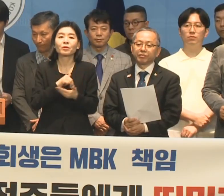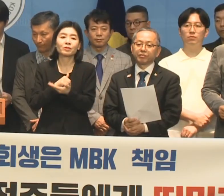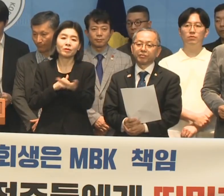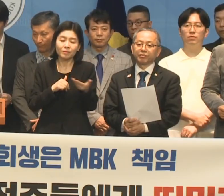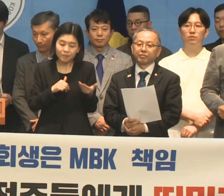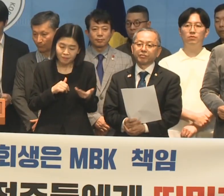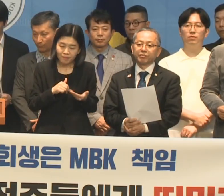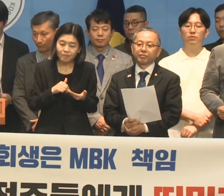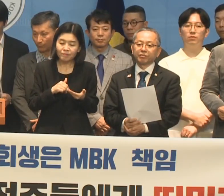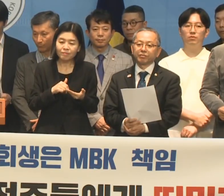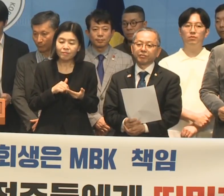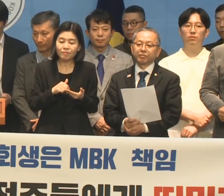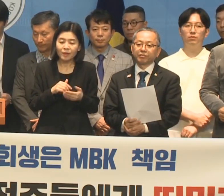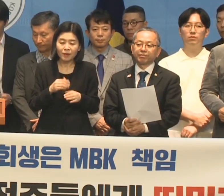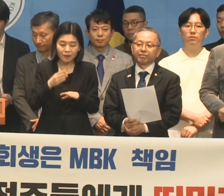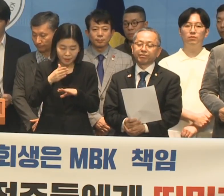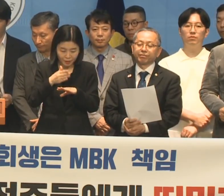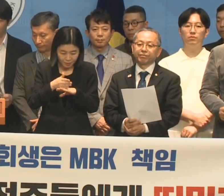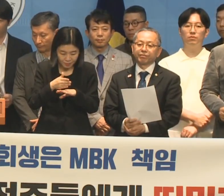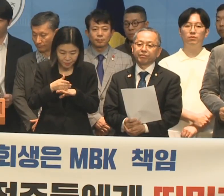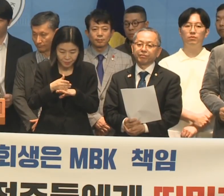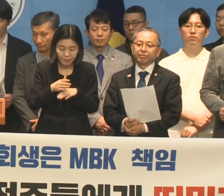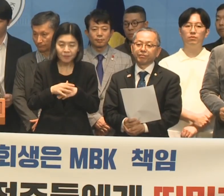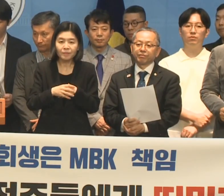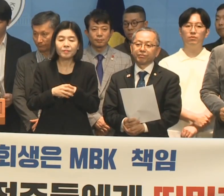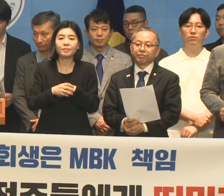여러분들께 고개 숙여 감사드립니다.